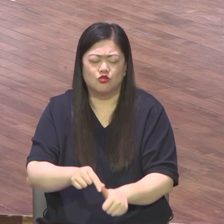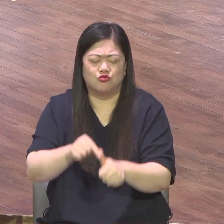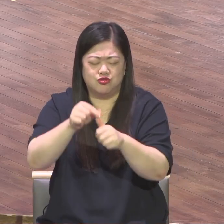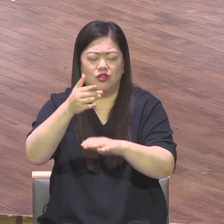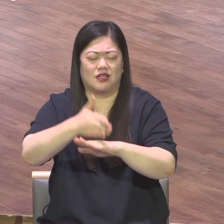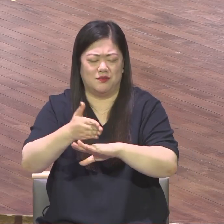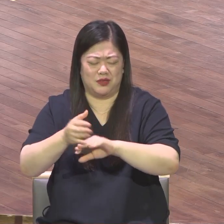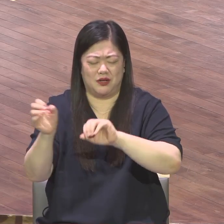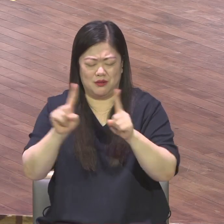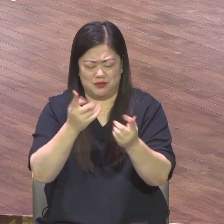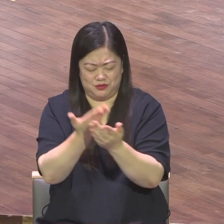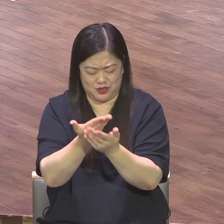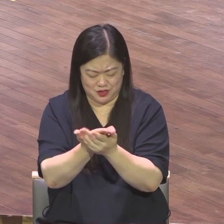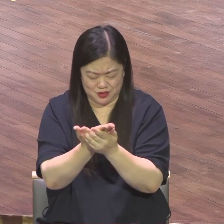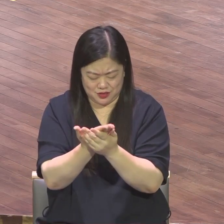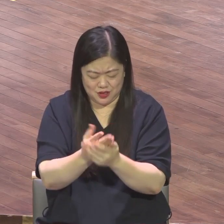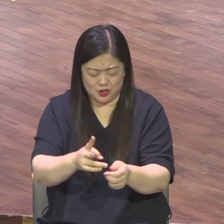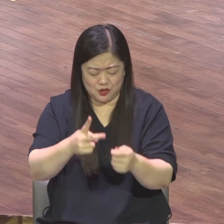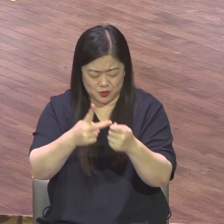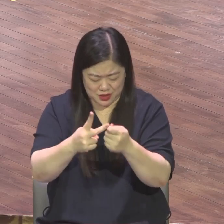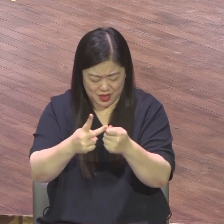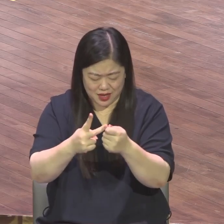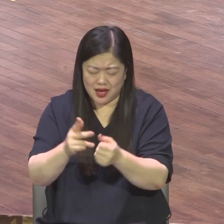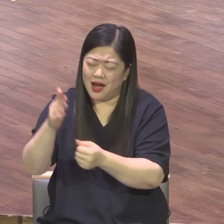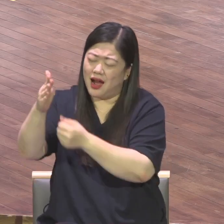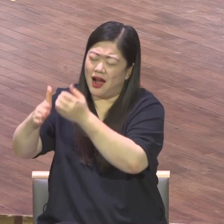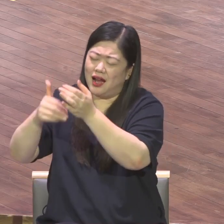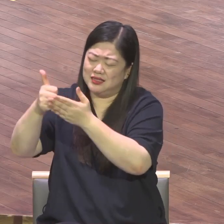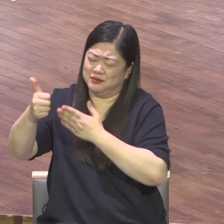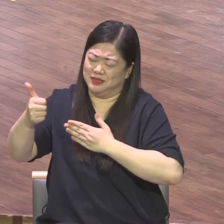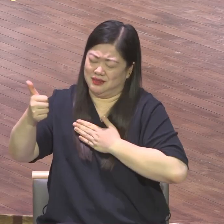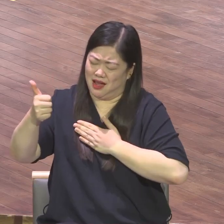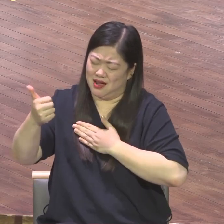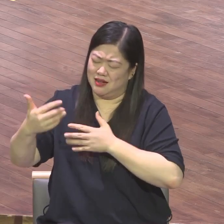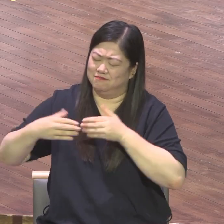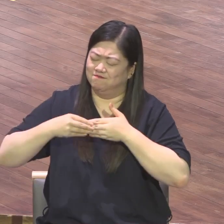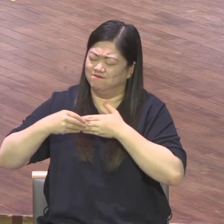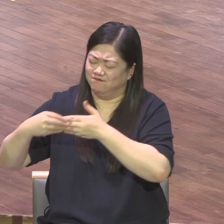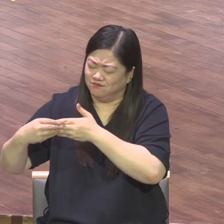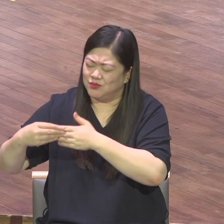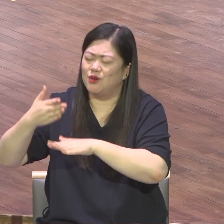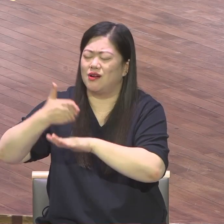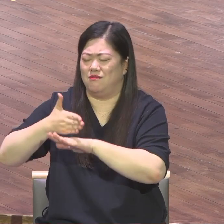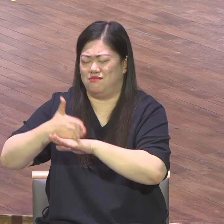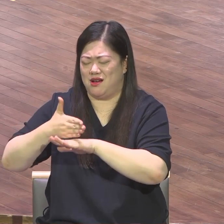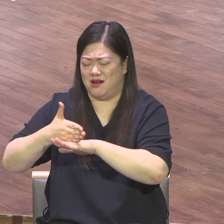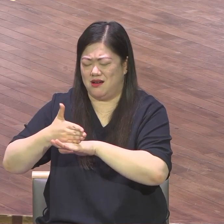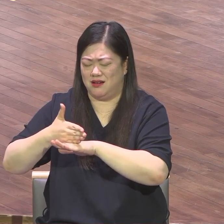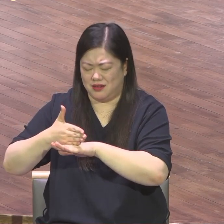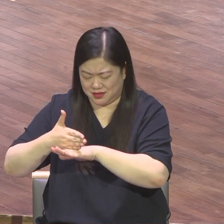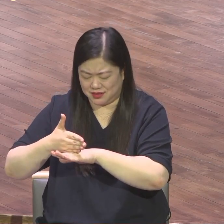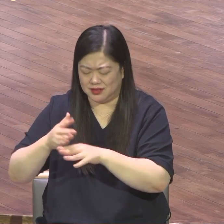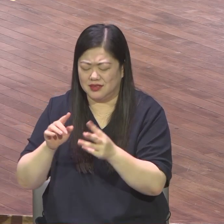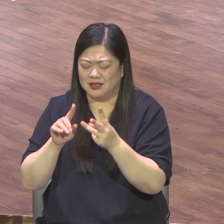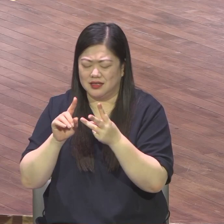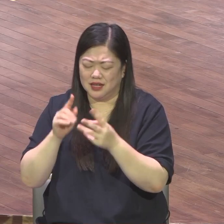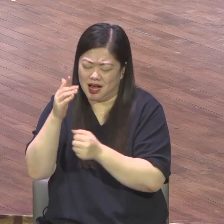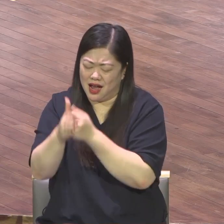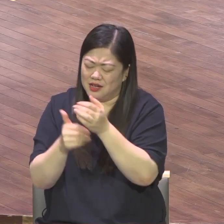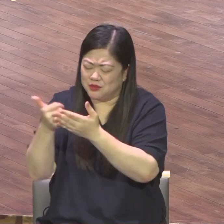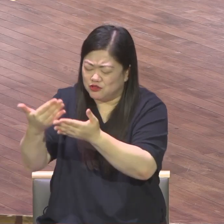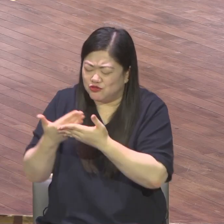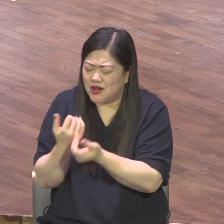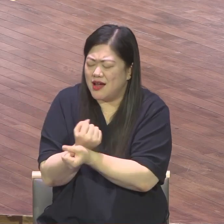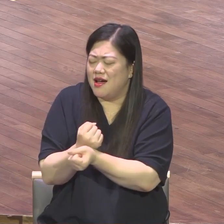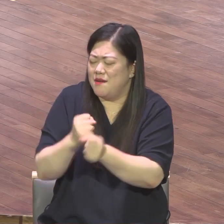하여 주시옵시고, 창조주 하나님께서 내게 베푸신 그 은혜에 감격하며 그리스도를 통해서 주시는 이 놀라운 이